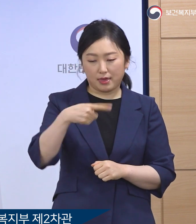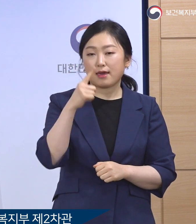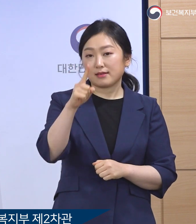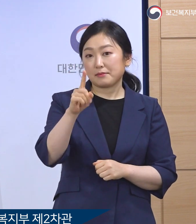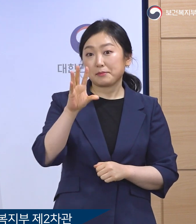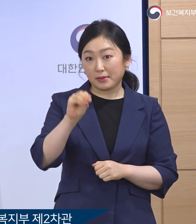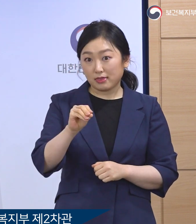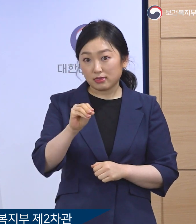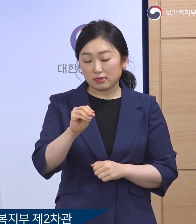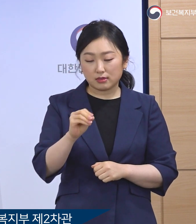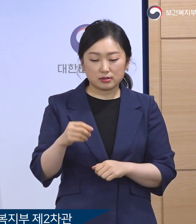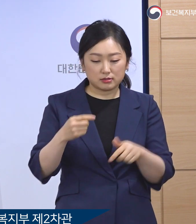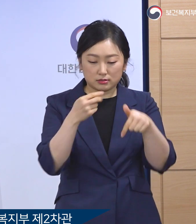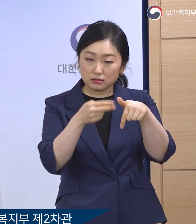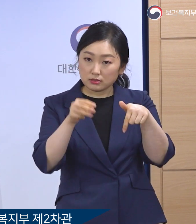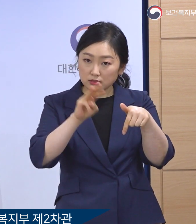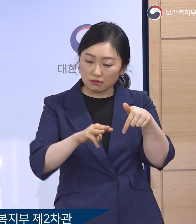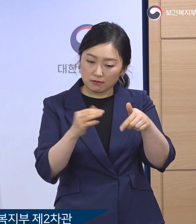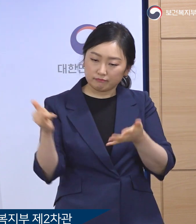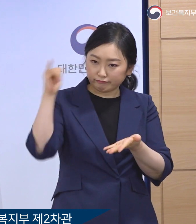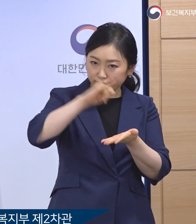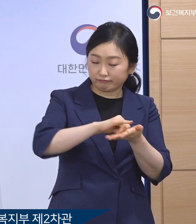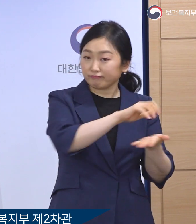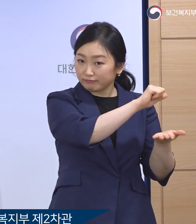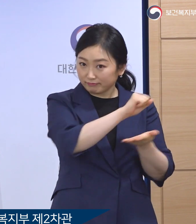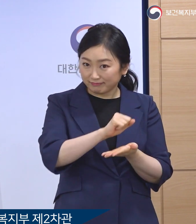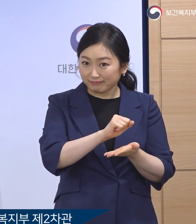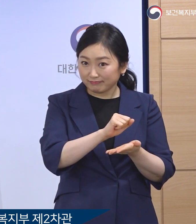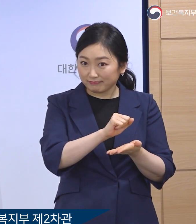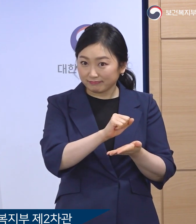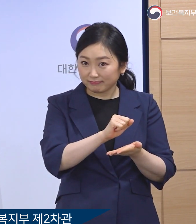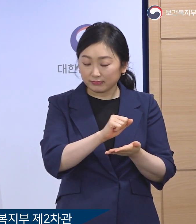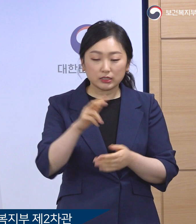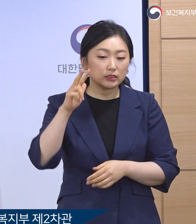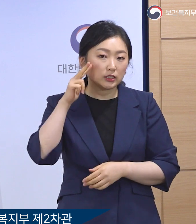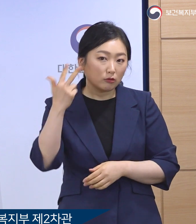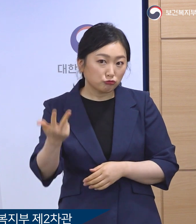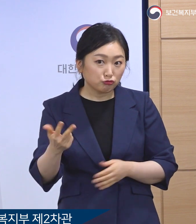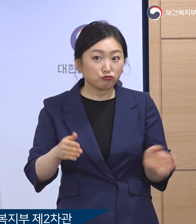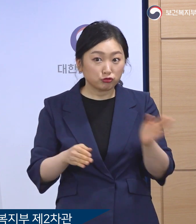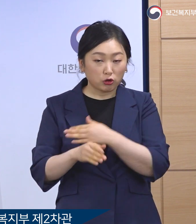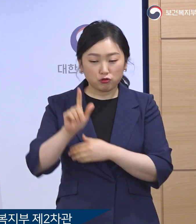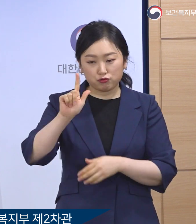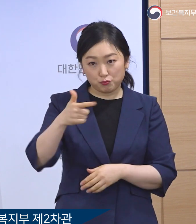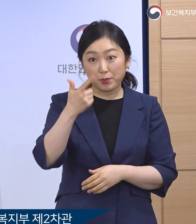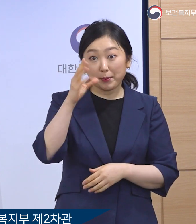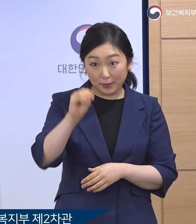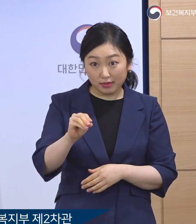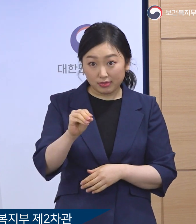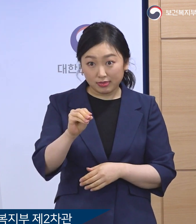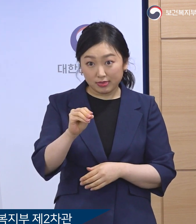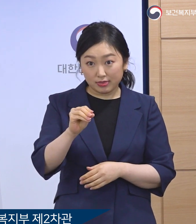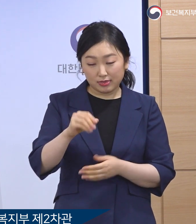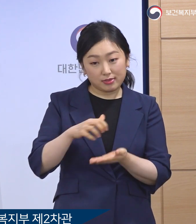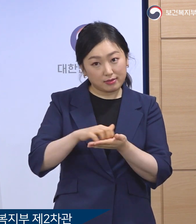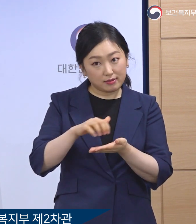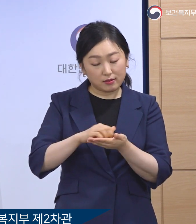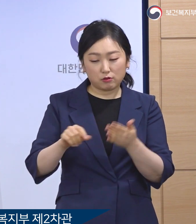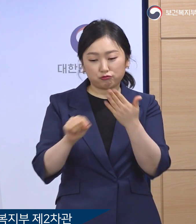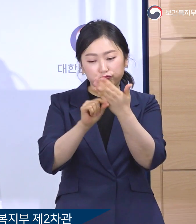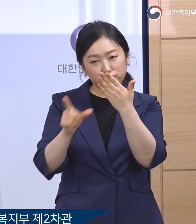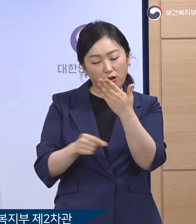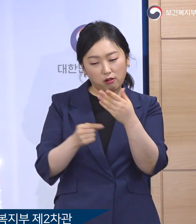회분이 인천국제공항에 도착할 예정이며 다음 주부터 600만 회분이 9월 첫째